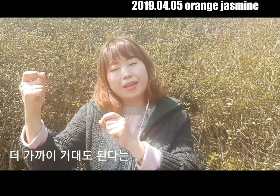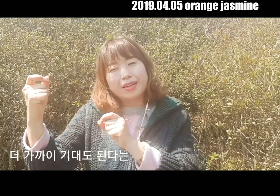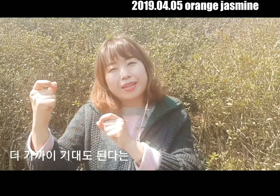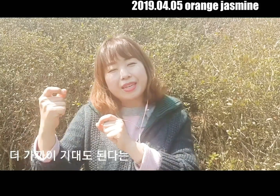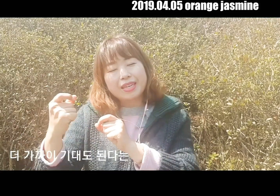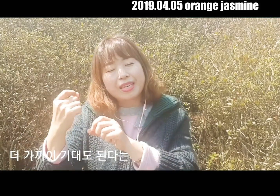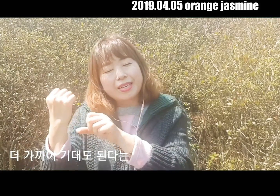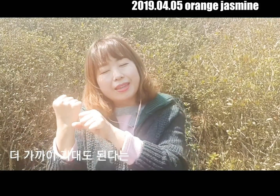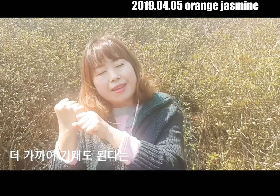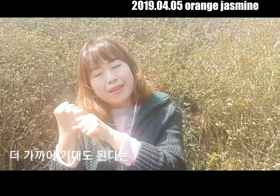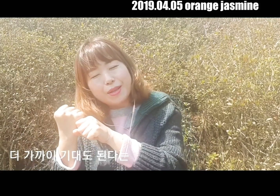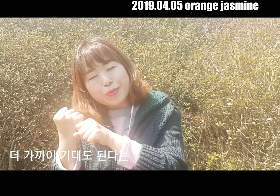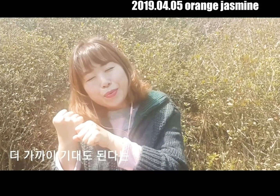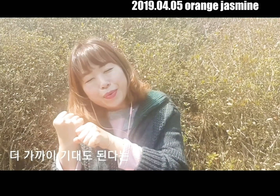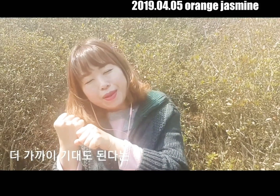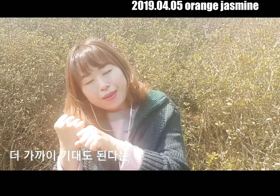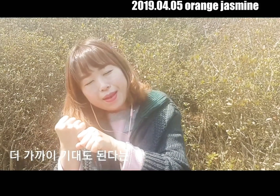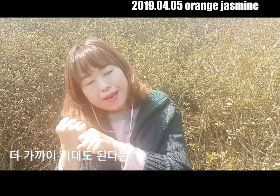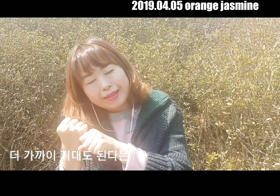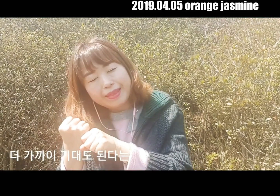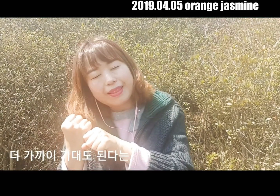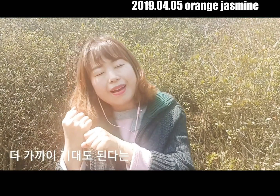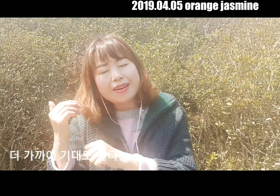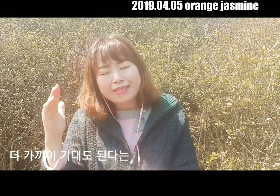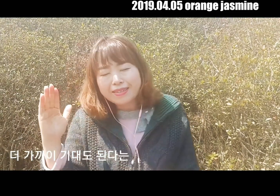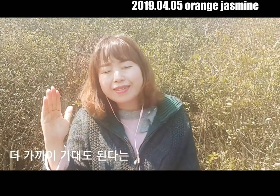가까이 기대도 된다는